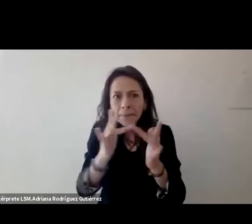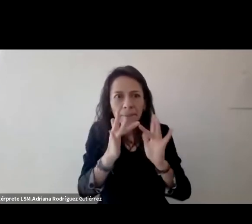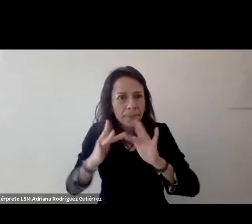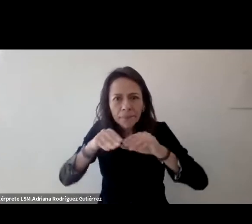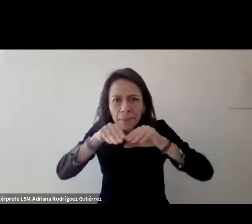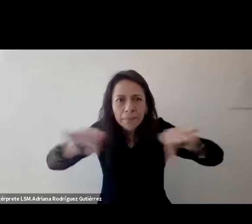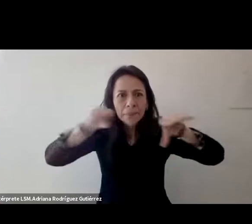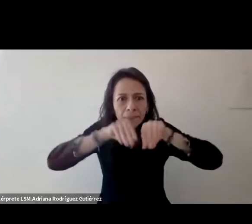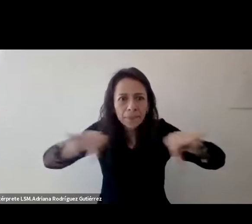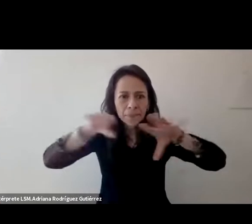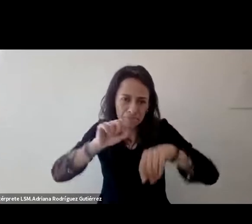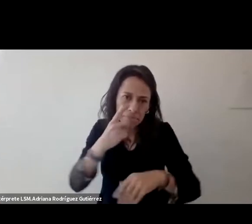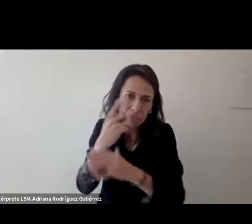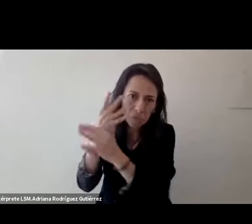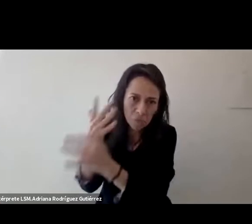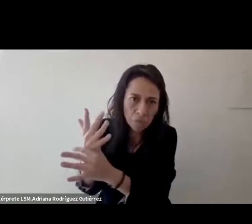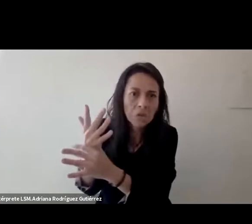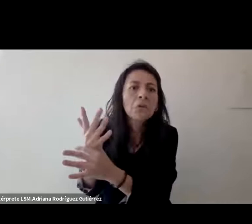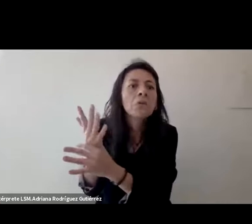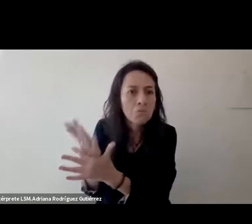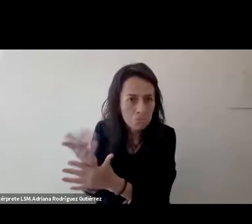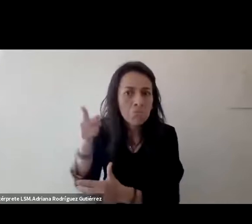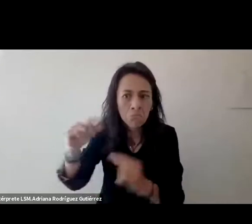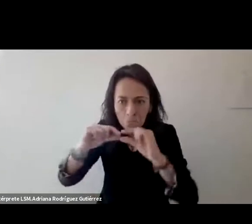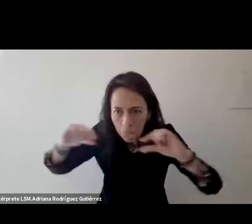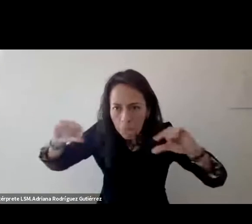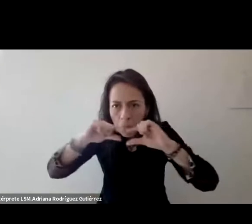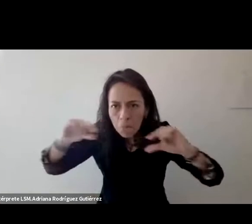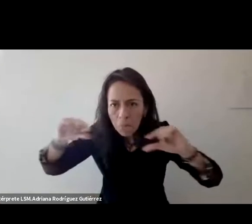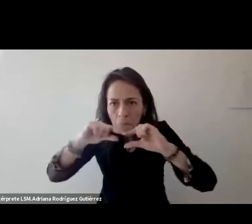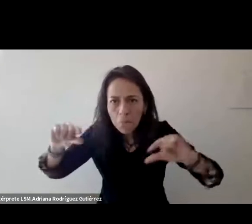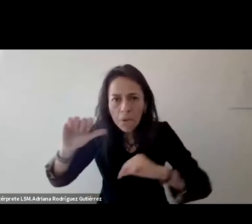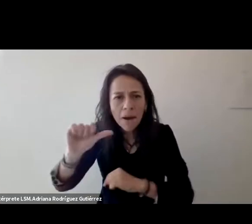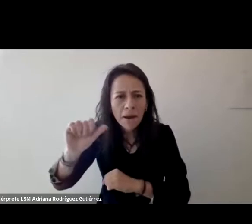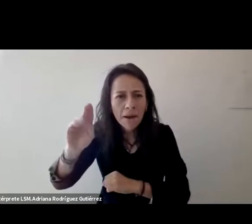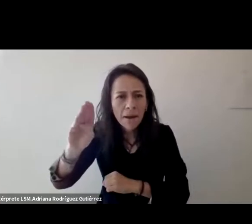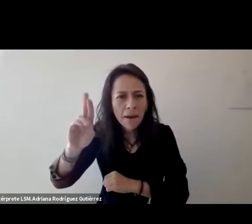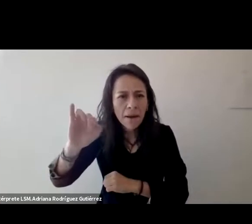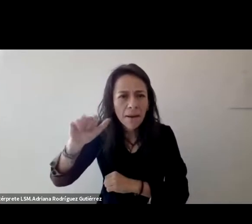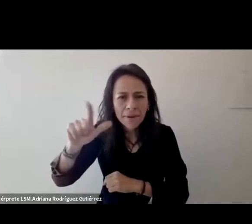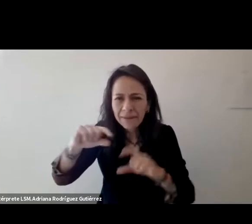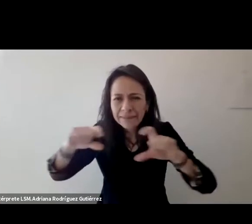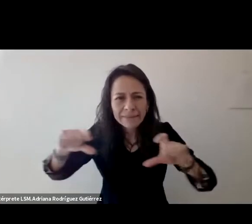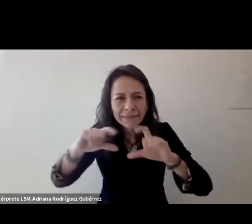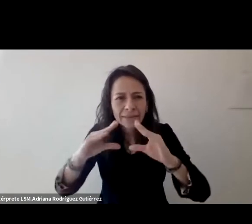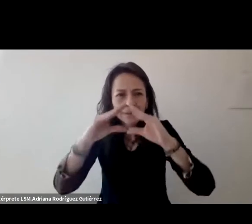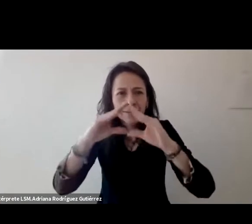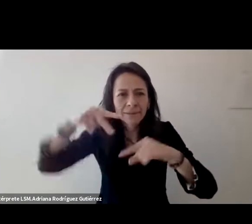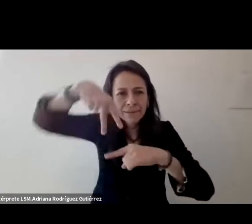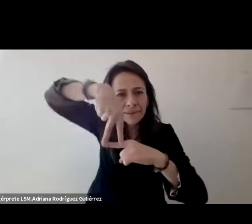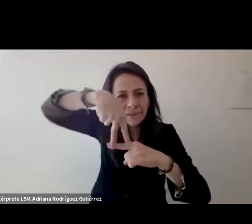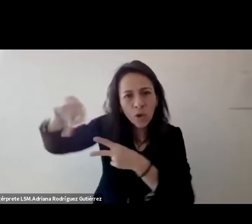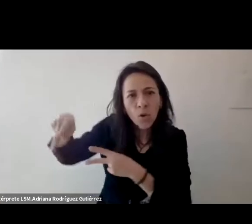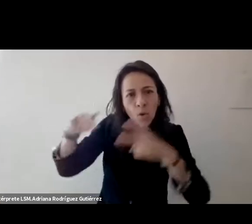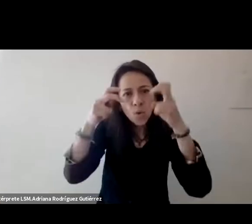contiene, bueno, que nos da, para lo cual nos da una liga de Drive, tiene varios llamados a la acción para